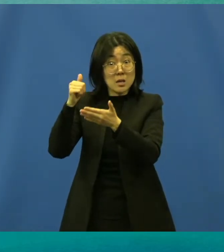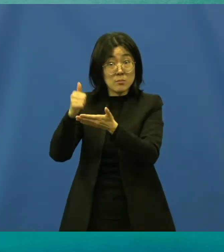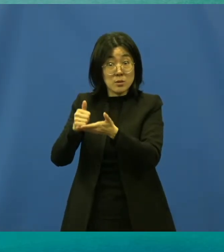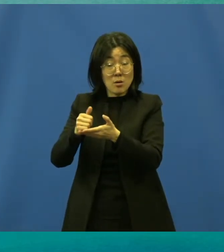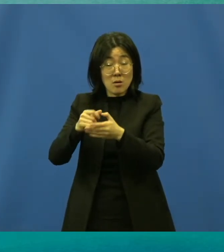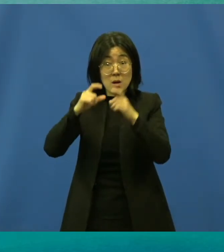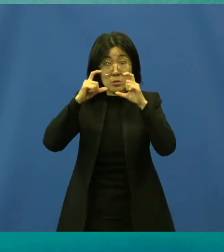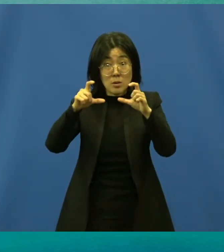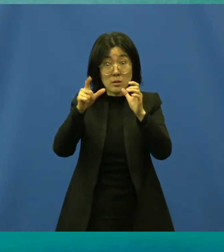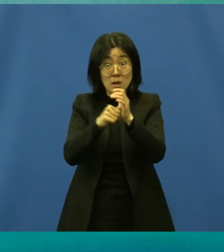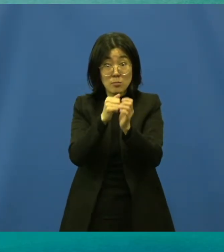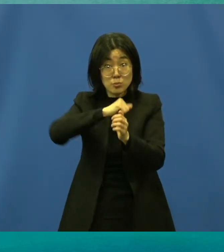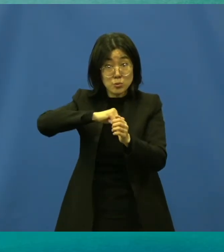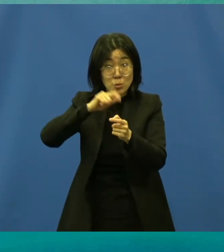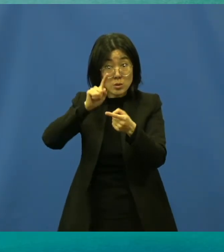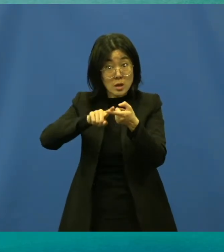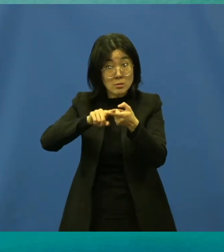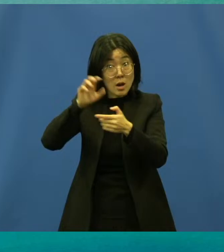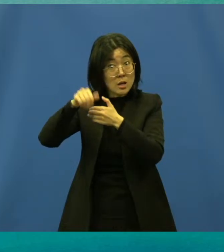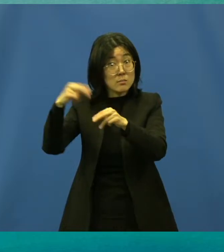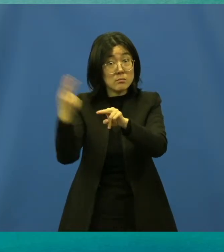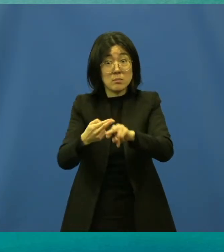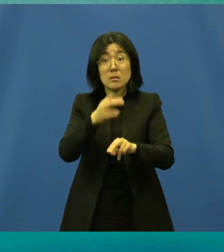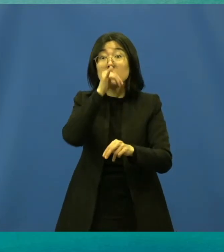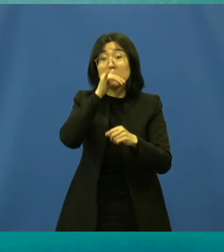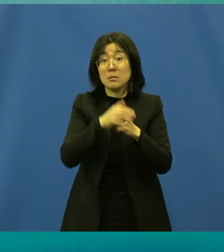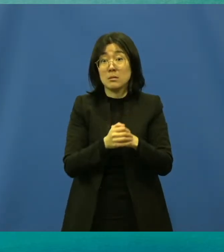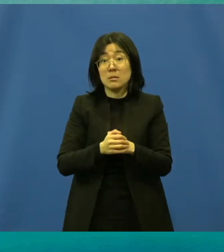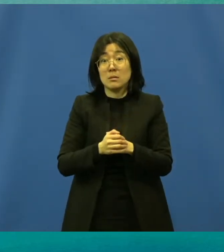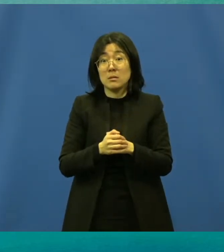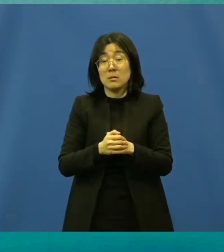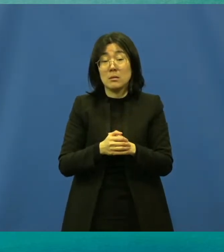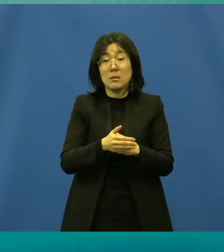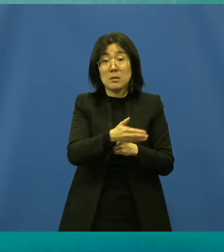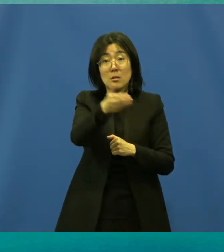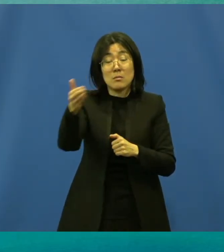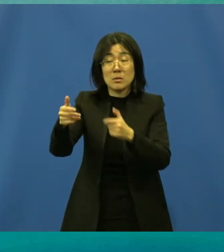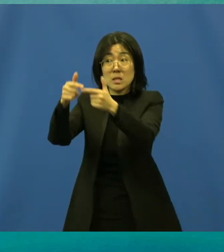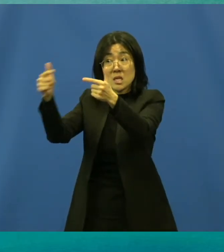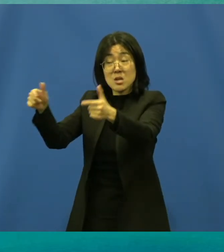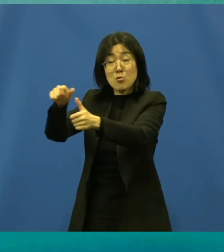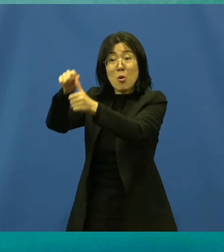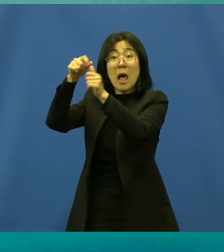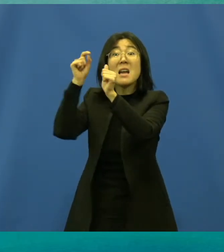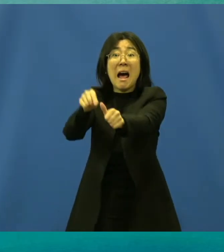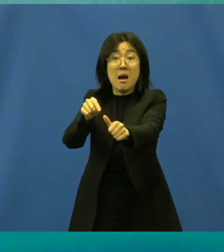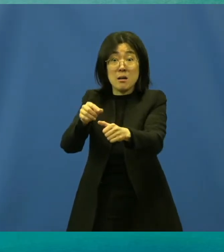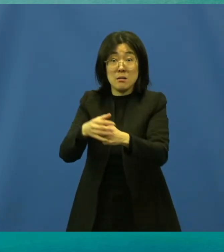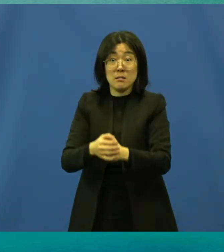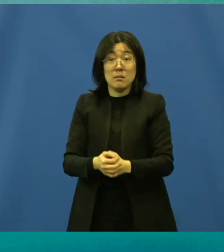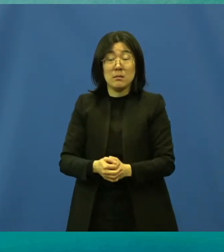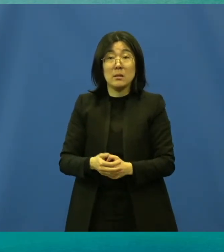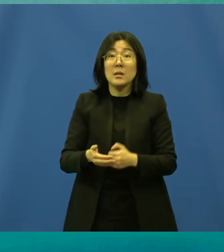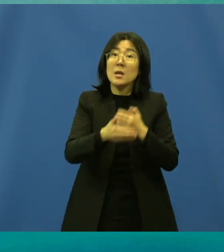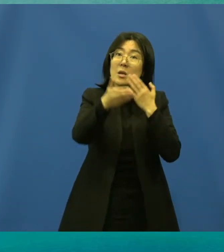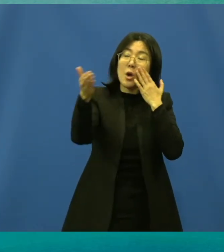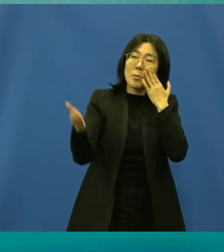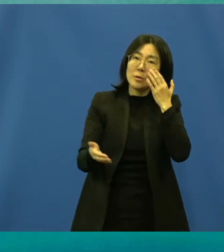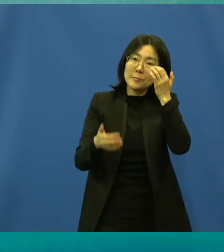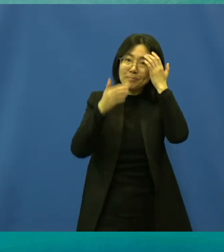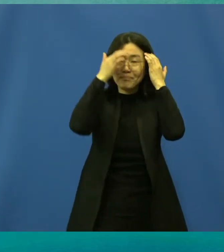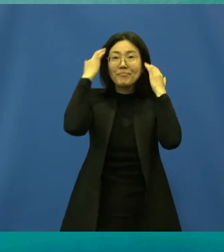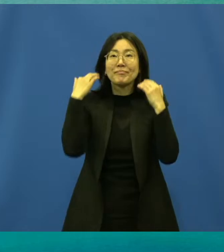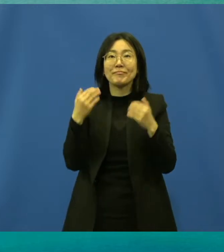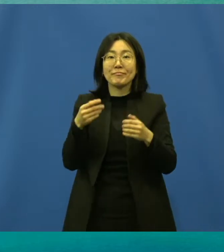니느웨 백성들을 살려내시려는 하나님의 특급 명령. 여러분, 이 소포나 편지를 보낼